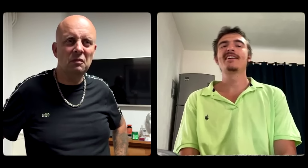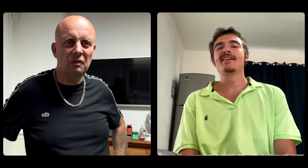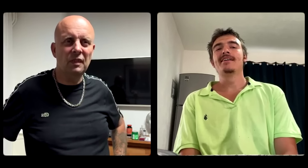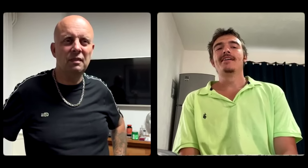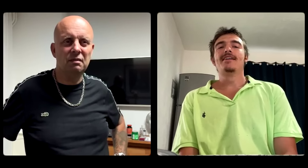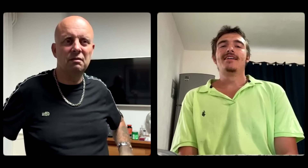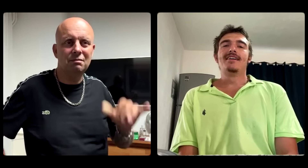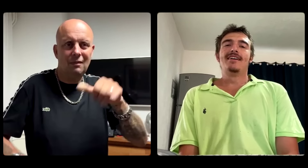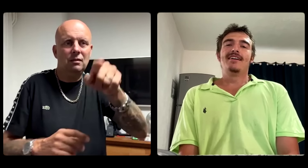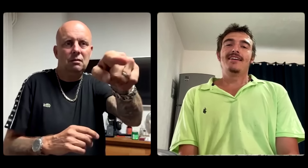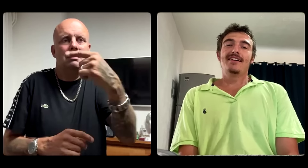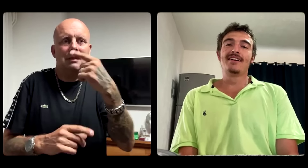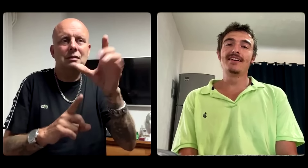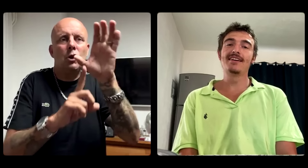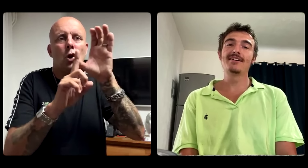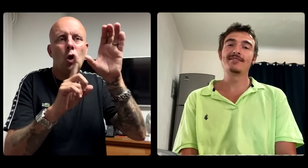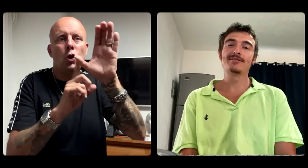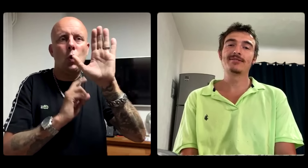Ik lach.